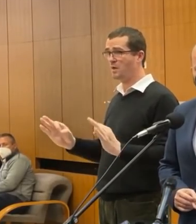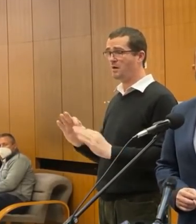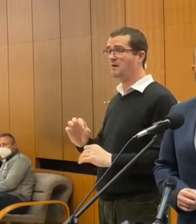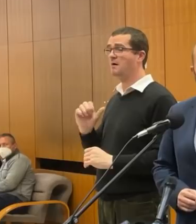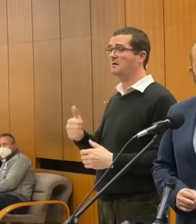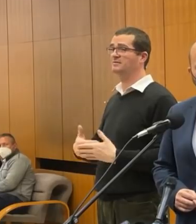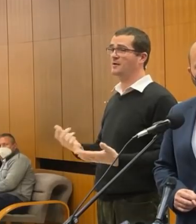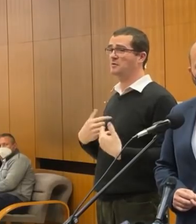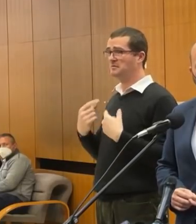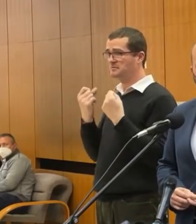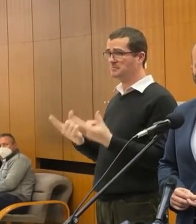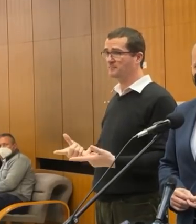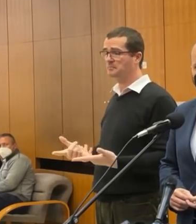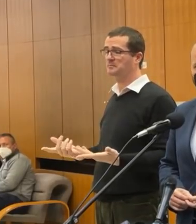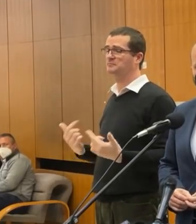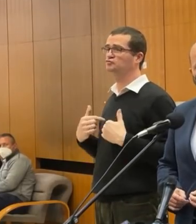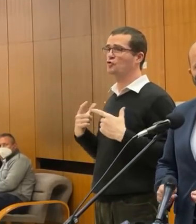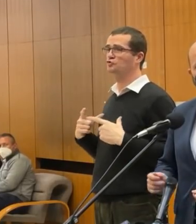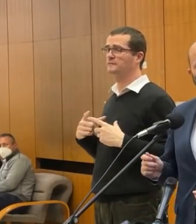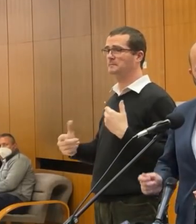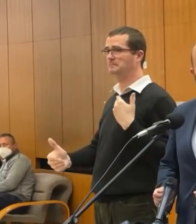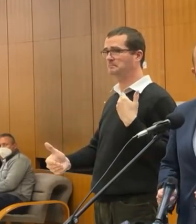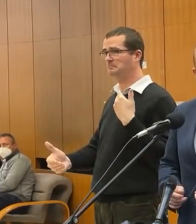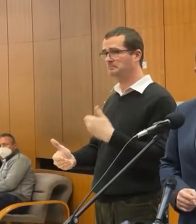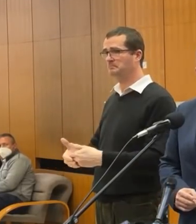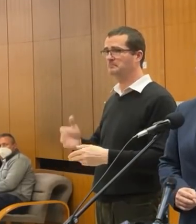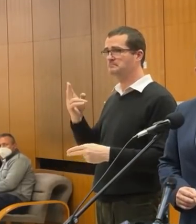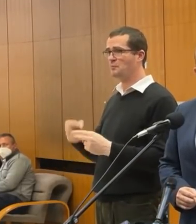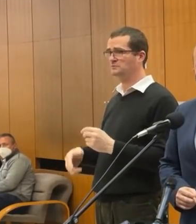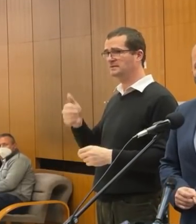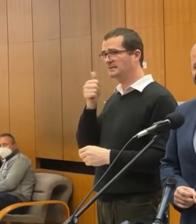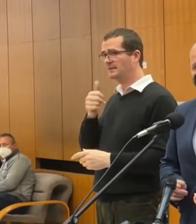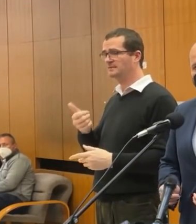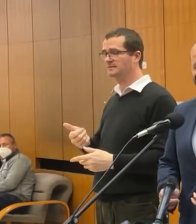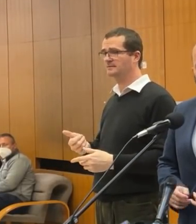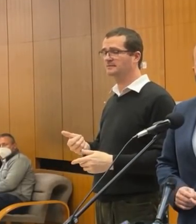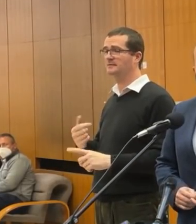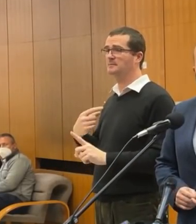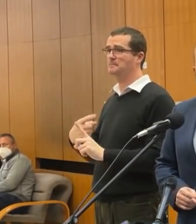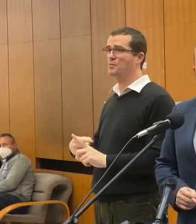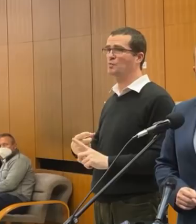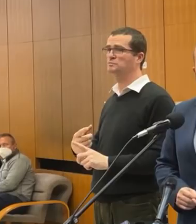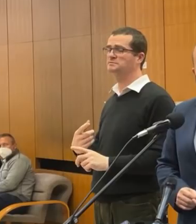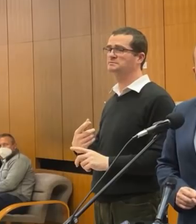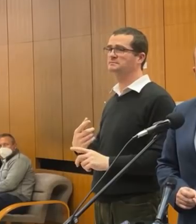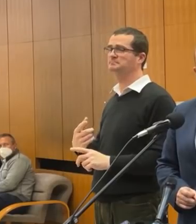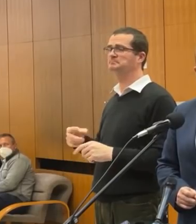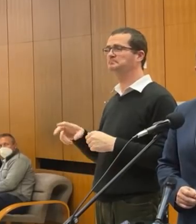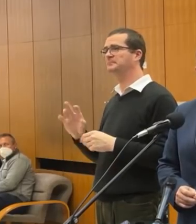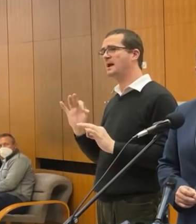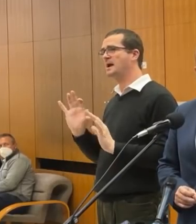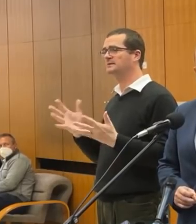vôbec nás to nikoho neprekvapilo, pretože očakávame, že to bude podávané v posledný deň. A zároveň